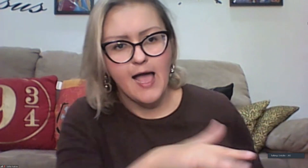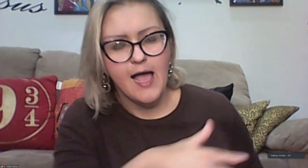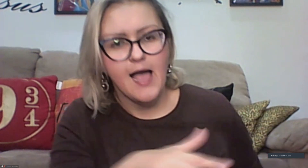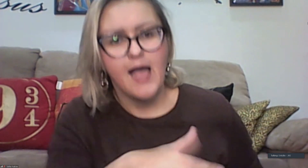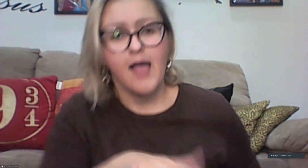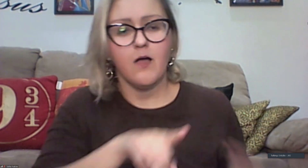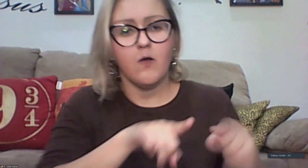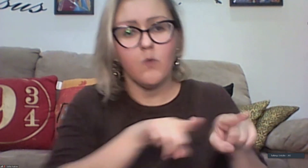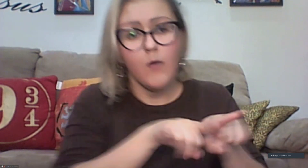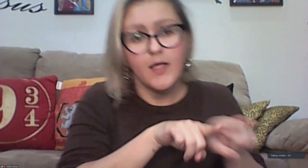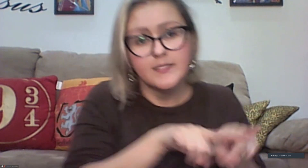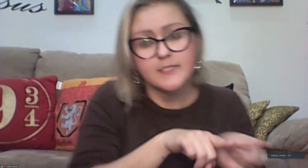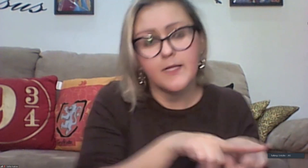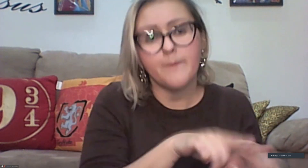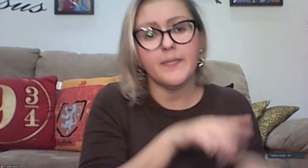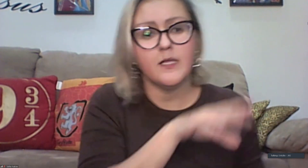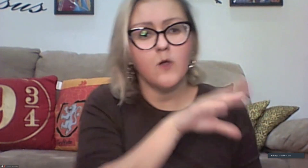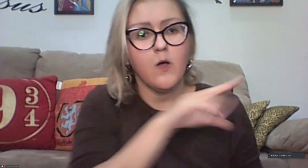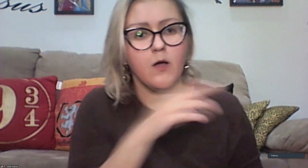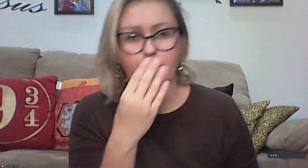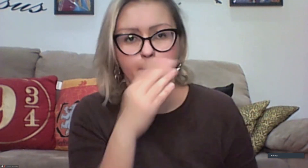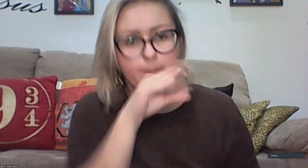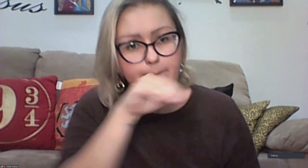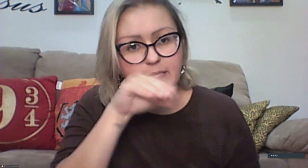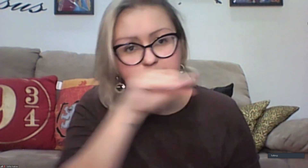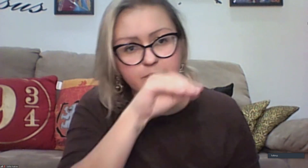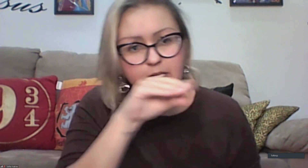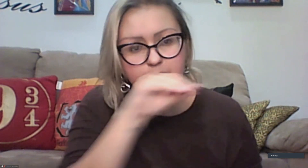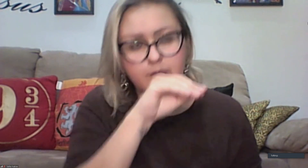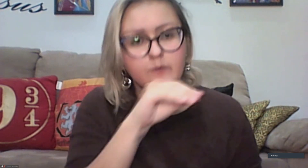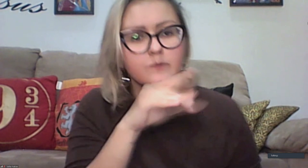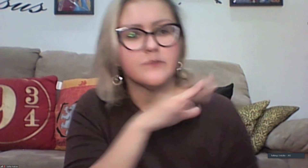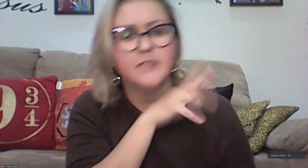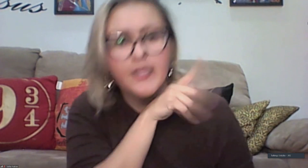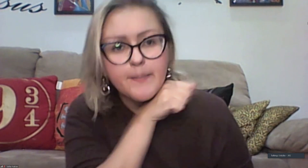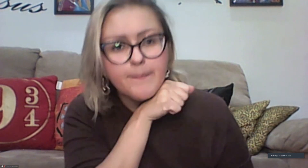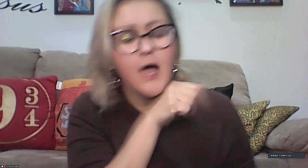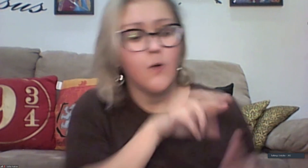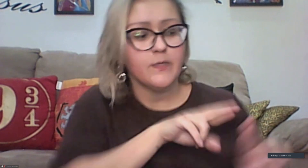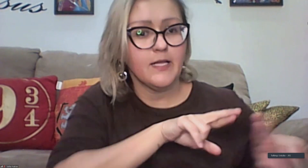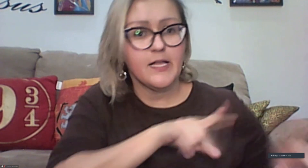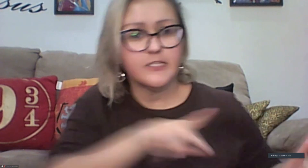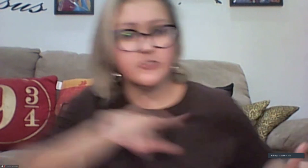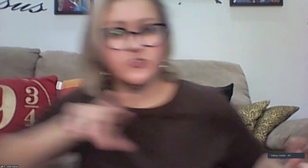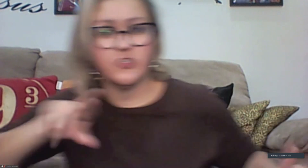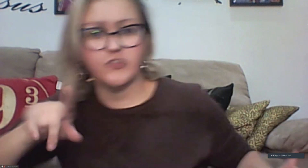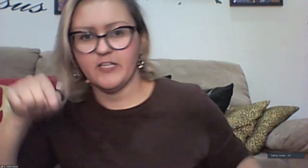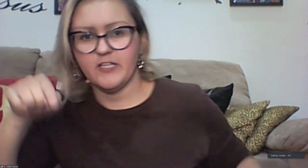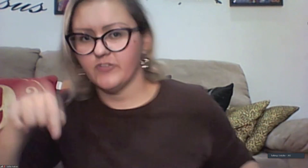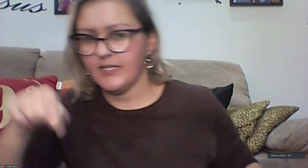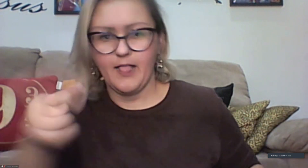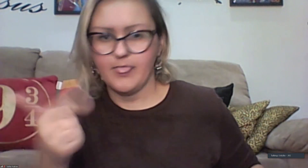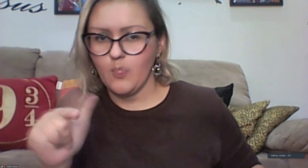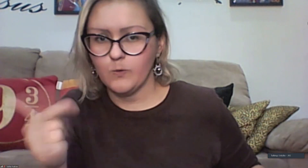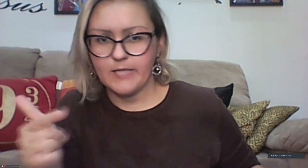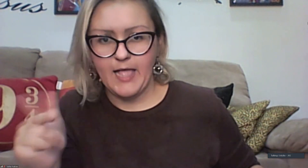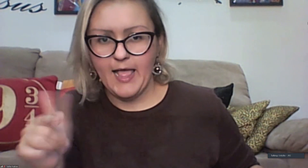o rio, também mostrar os animais, os patos, todas as